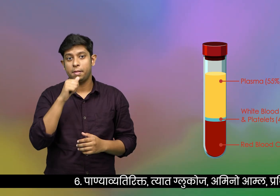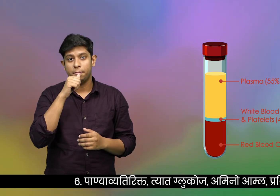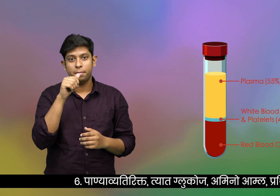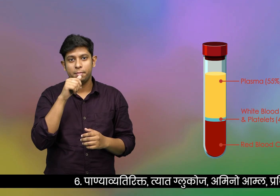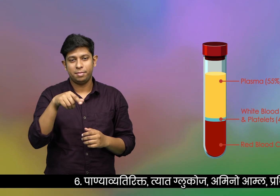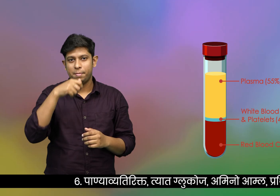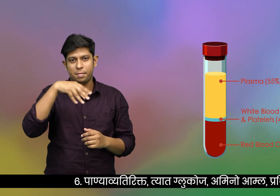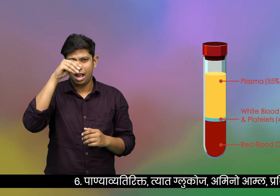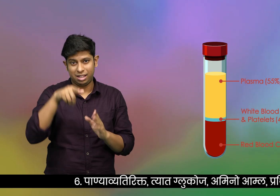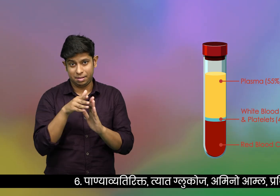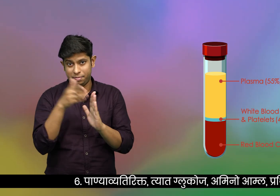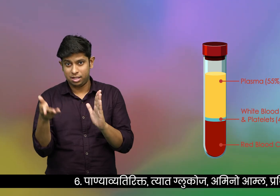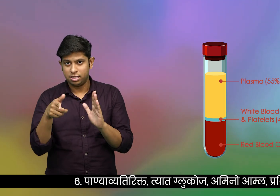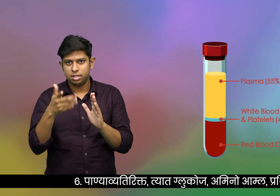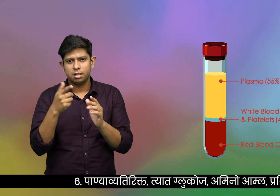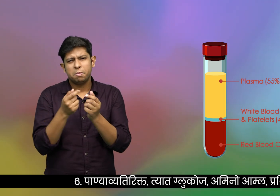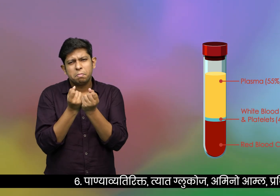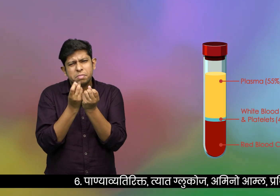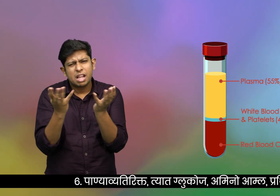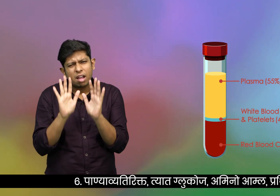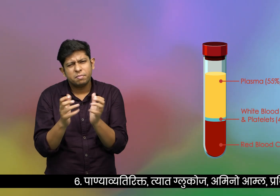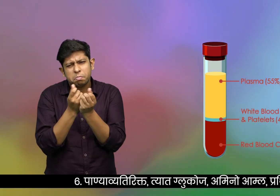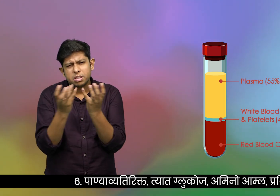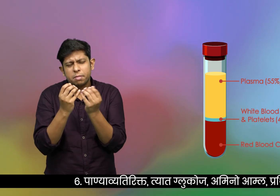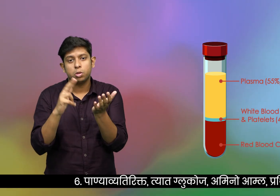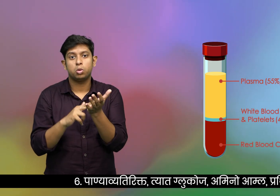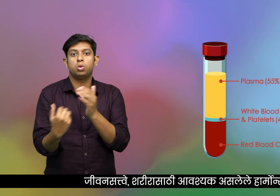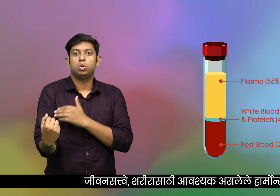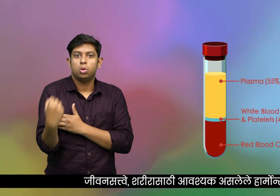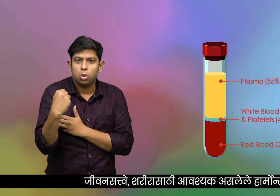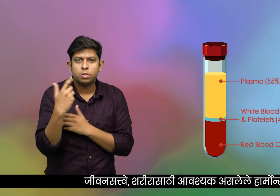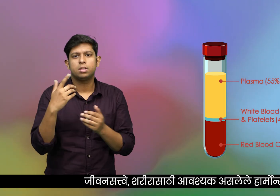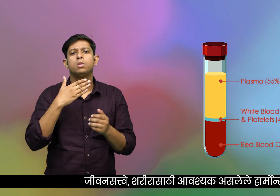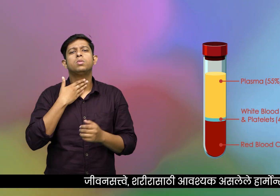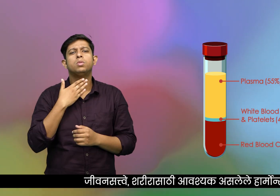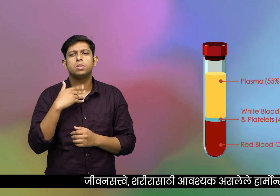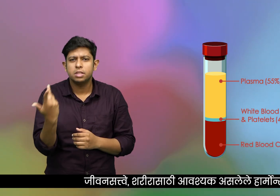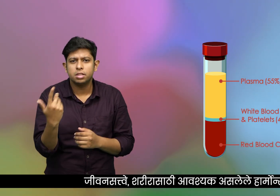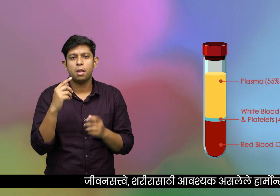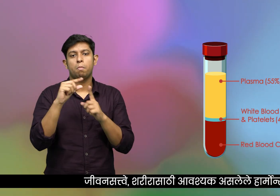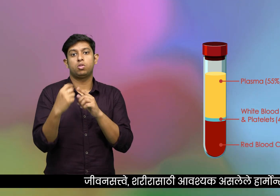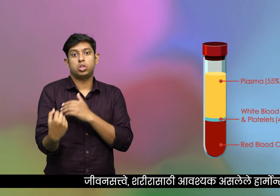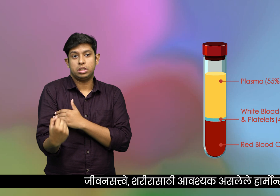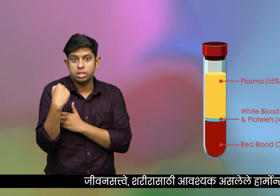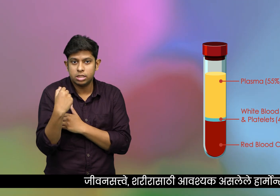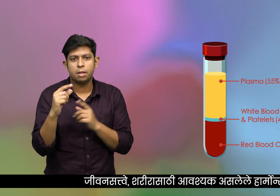पाण्याव्यतिरिक्त त्यात ग्लुकोज, अमिनो आम्ल, प्रथिने, जीवनसत्त्वे, शरीरासाठी आवश्यक असलेले